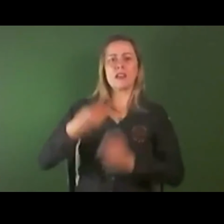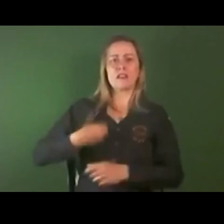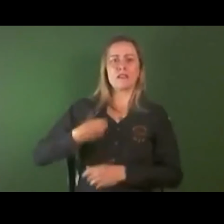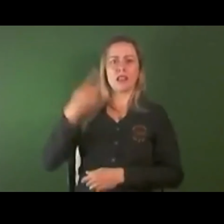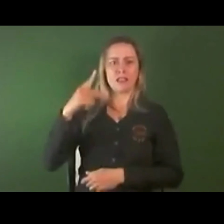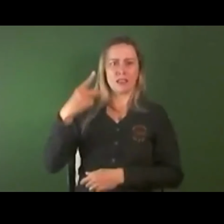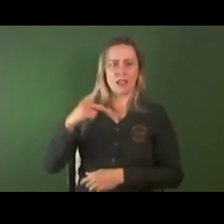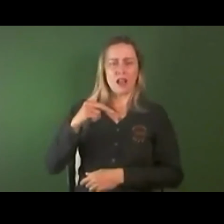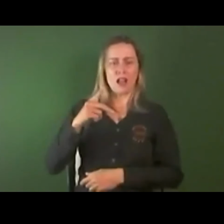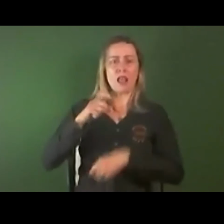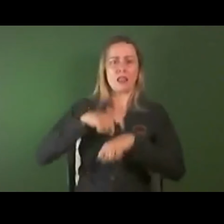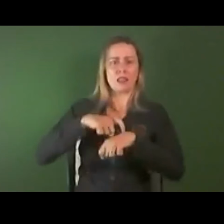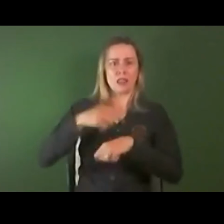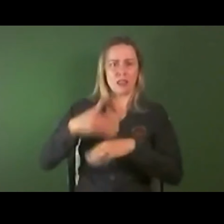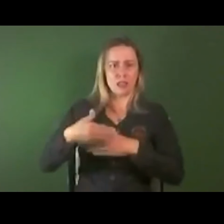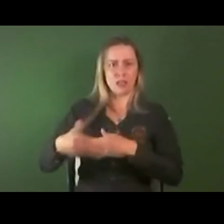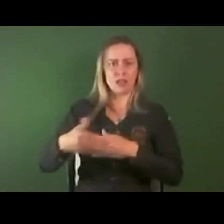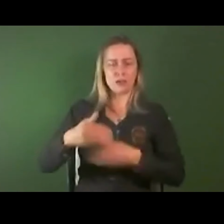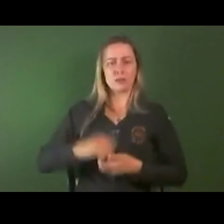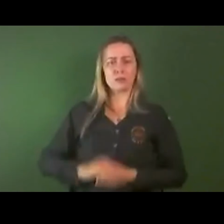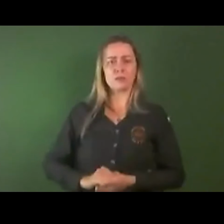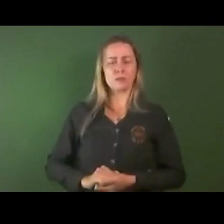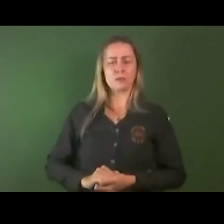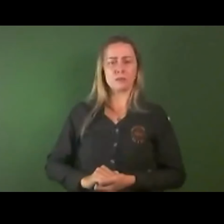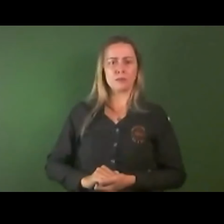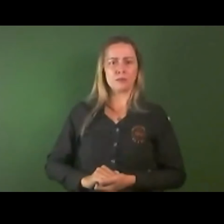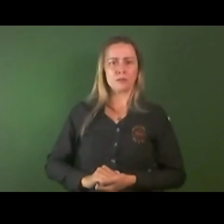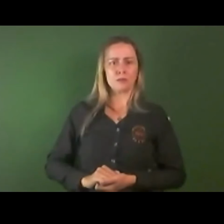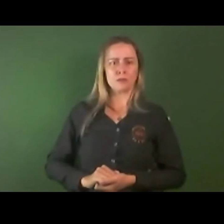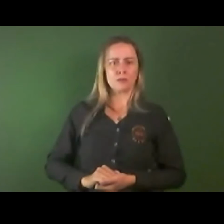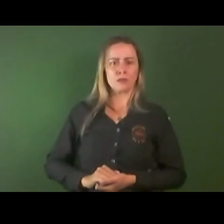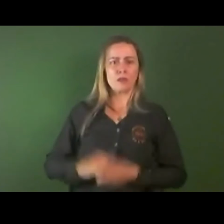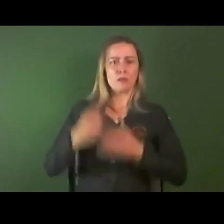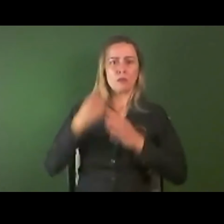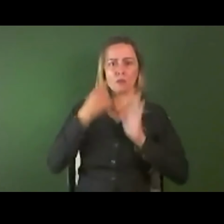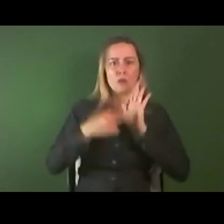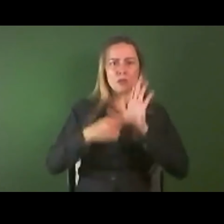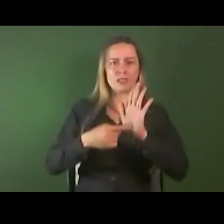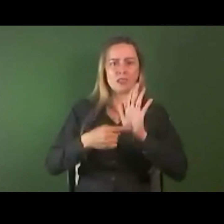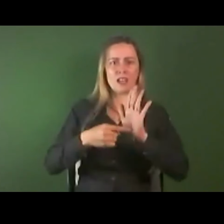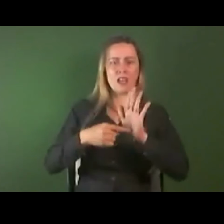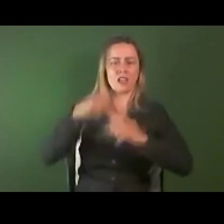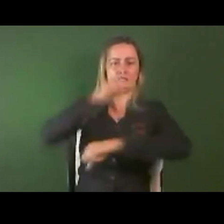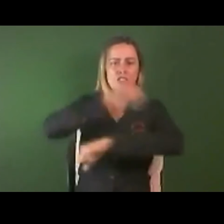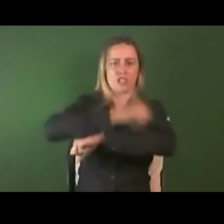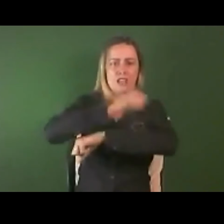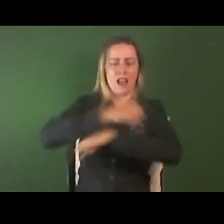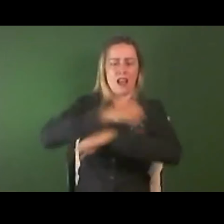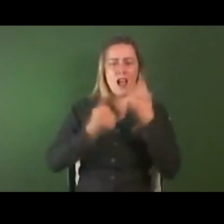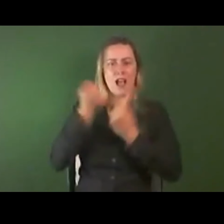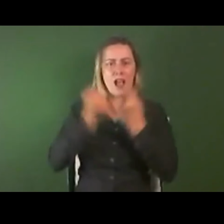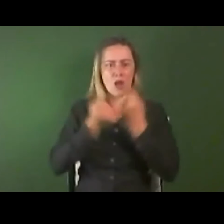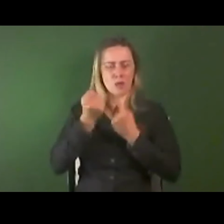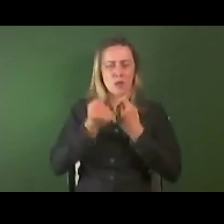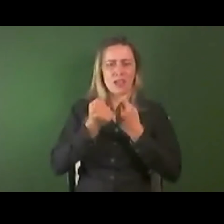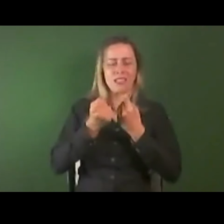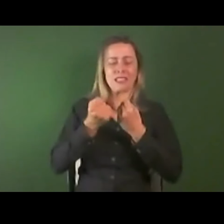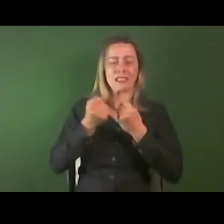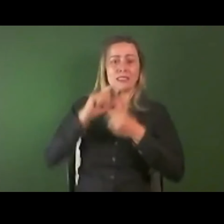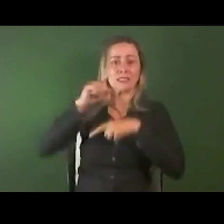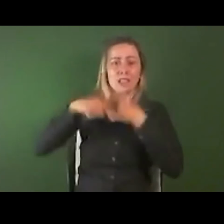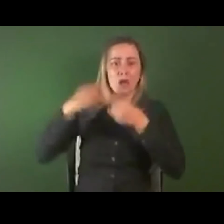período, né? Ele vai mostrar uma janela de carro, mas que a gente não tem acesso a nada do que vem pela